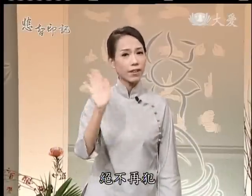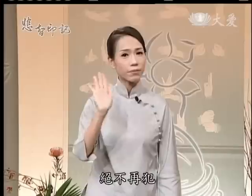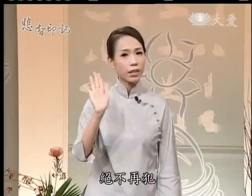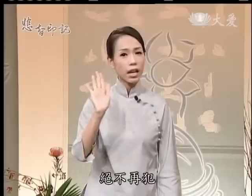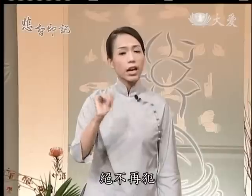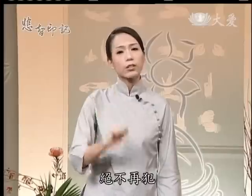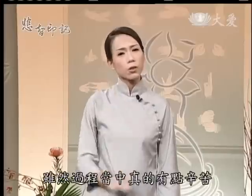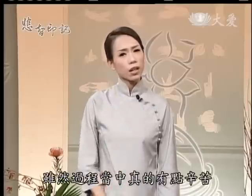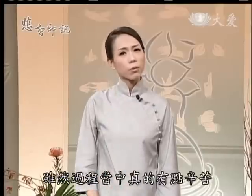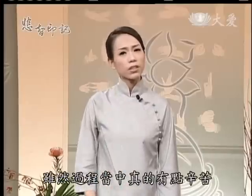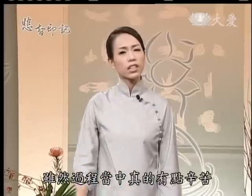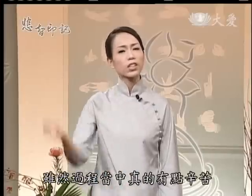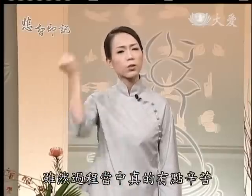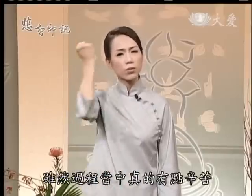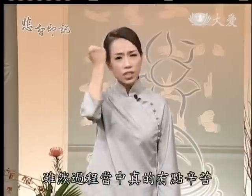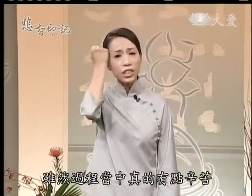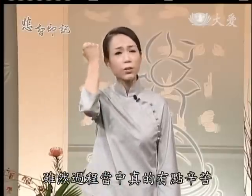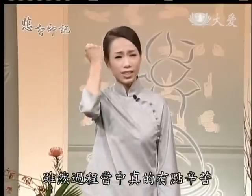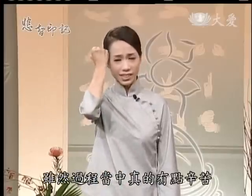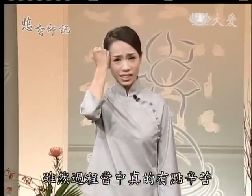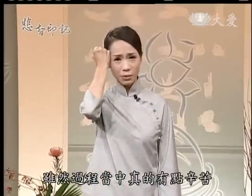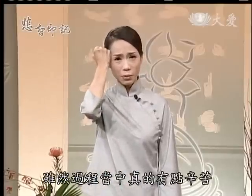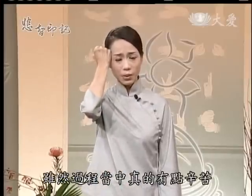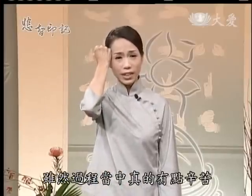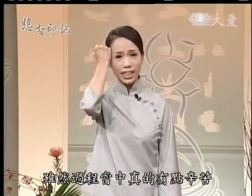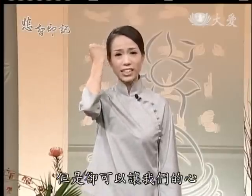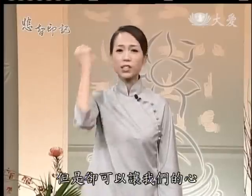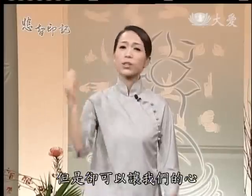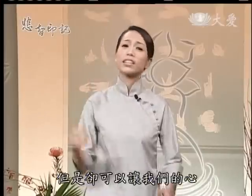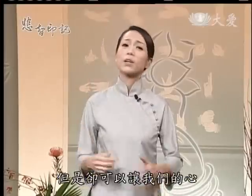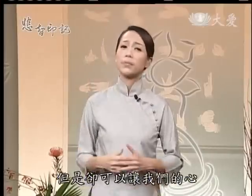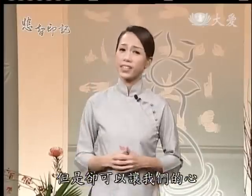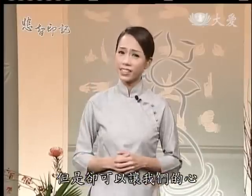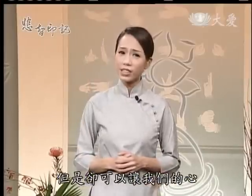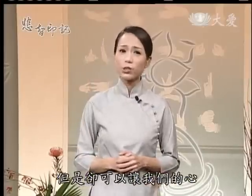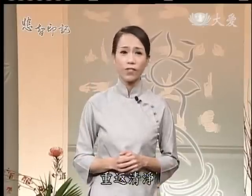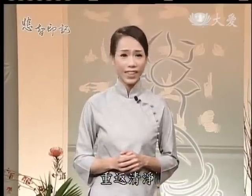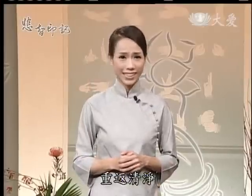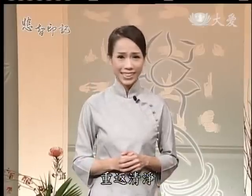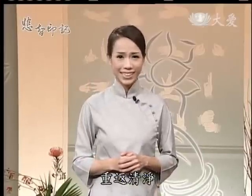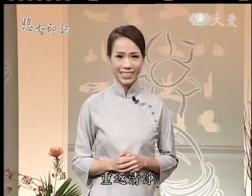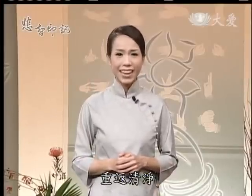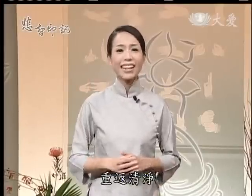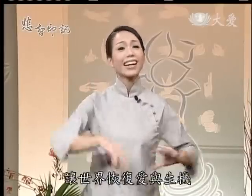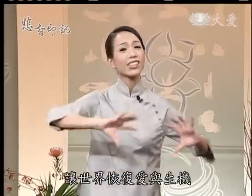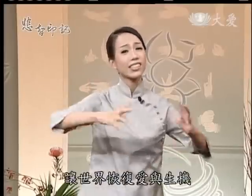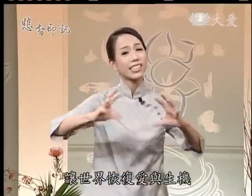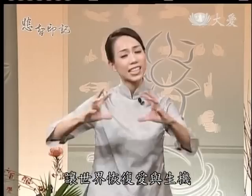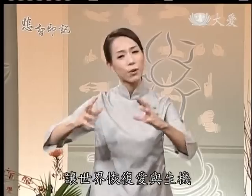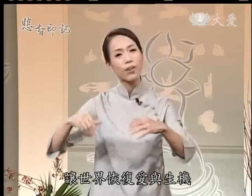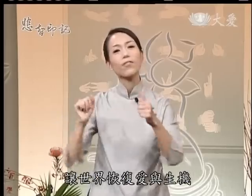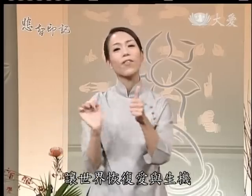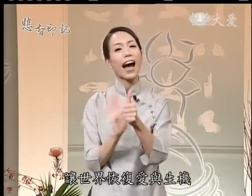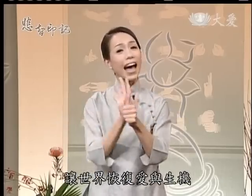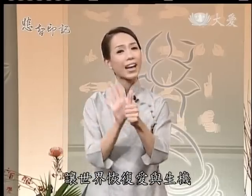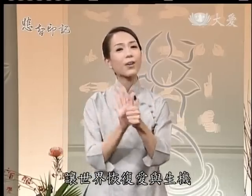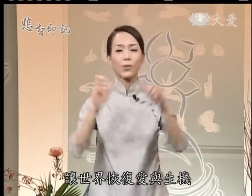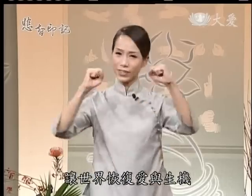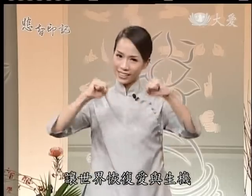犯。虽然过程当中真的有点辛苦，但是却可以让我们的心重返清净，让世界恢复爱与